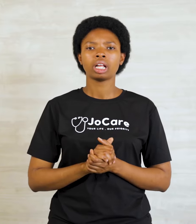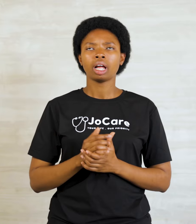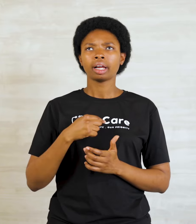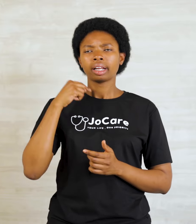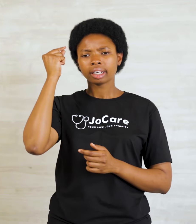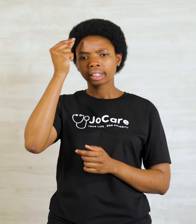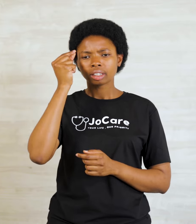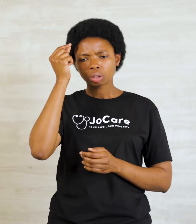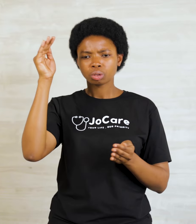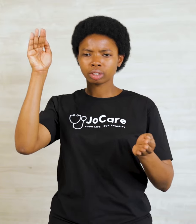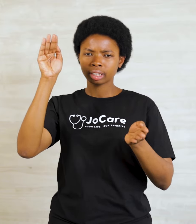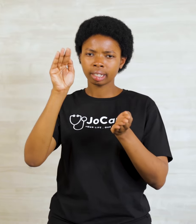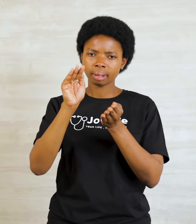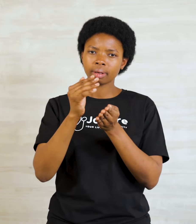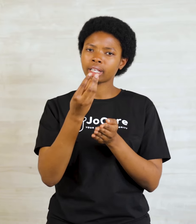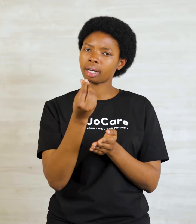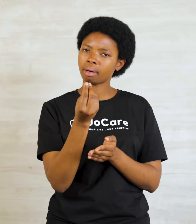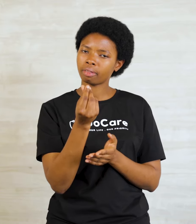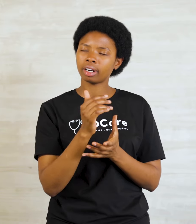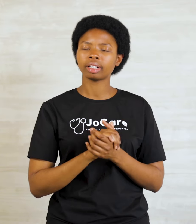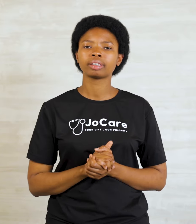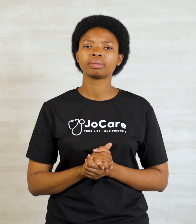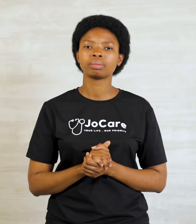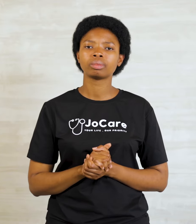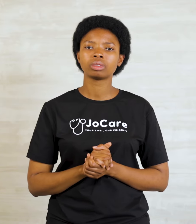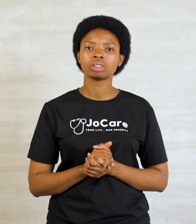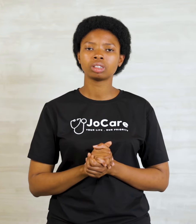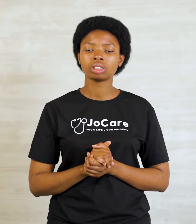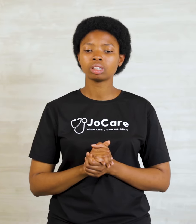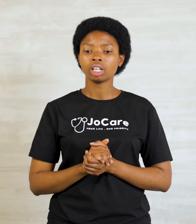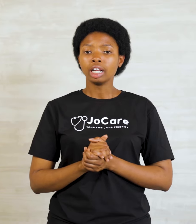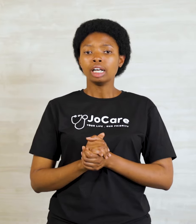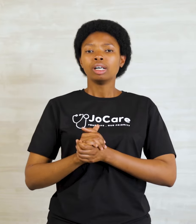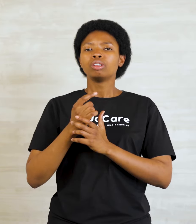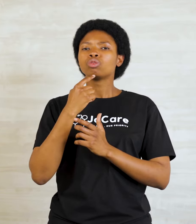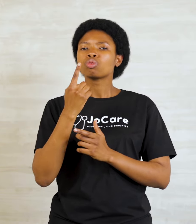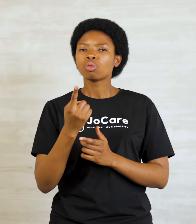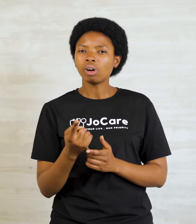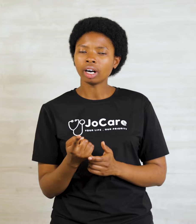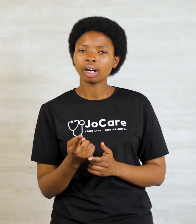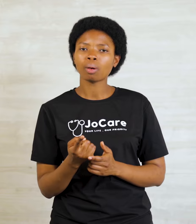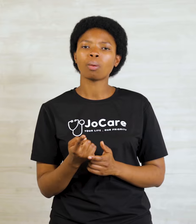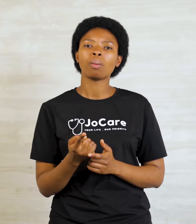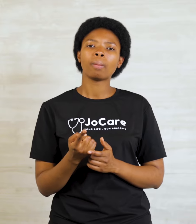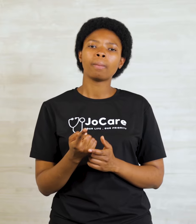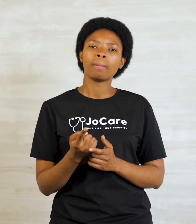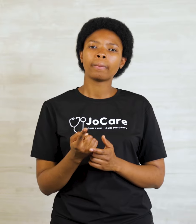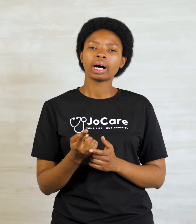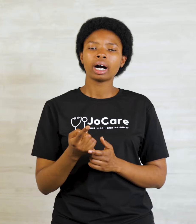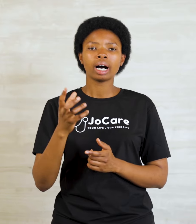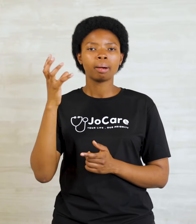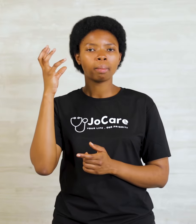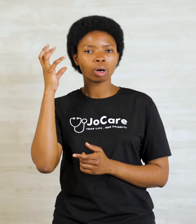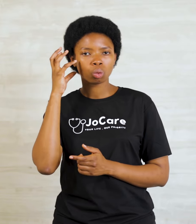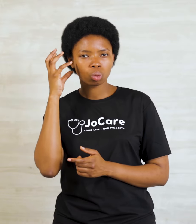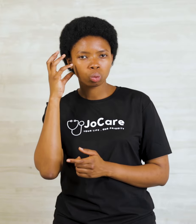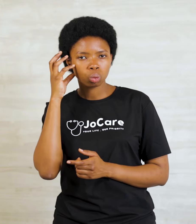abantu ibiciro. Ubwo turagaruka ku kintu cy'amakuru. Amakuru. Ku bwawe wumva